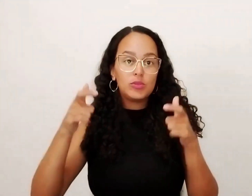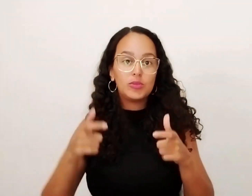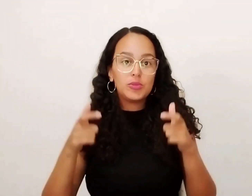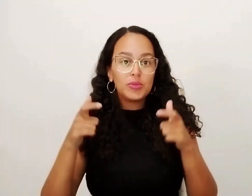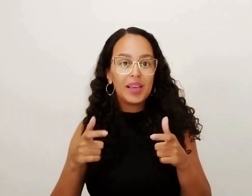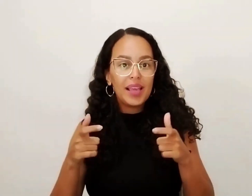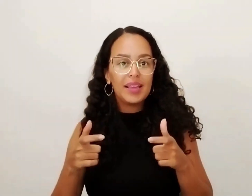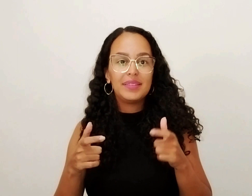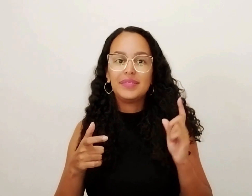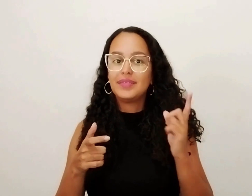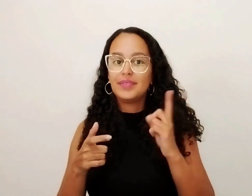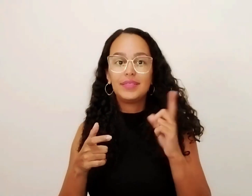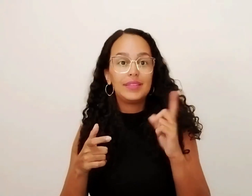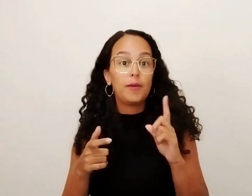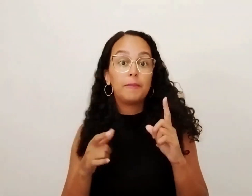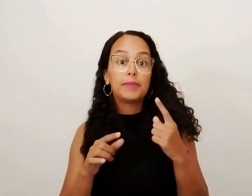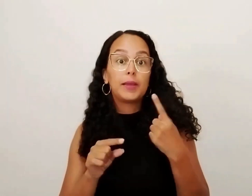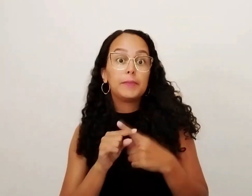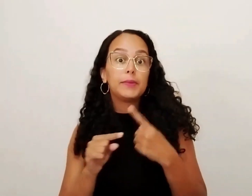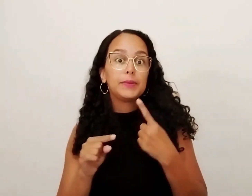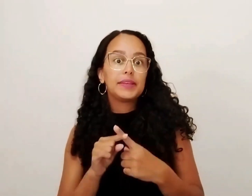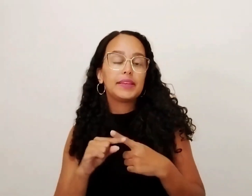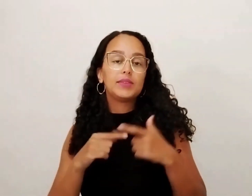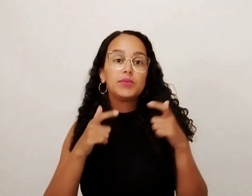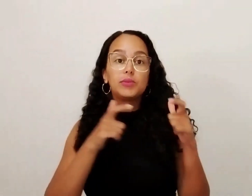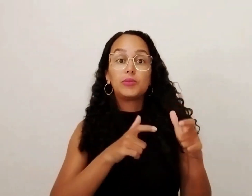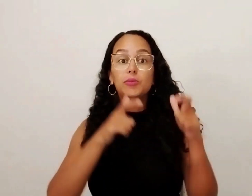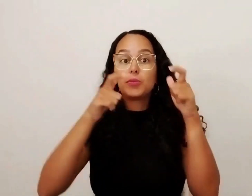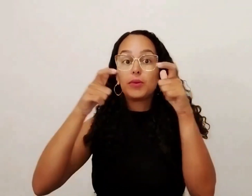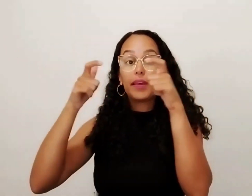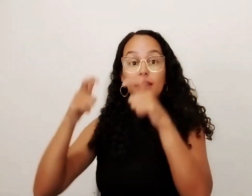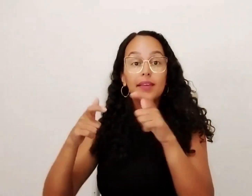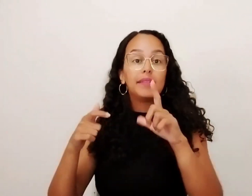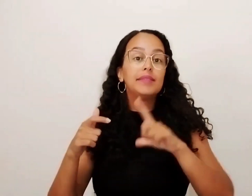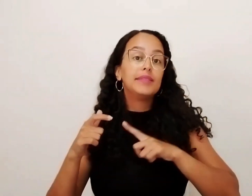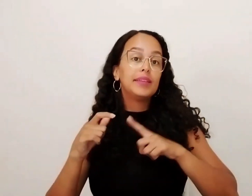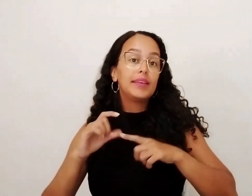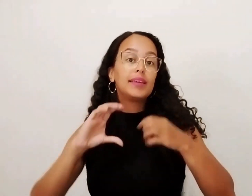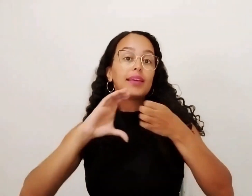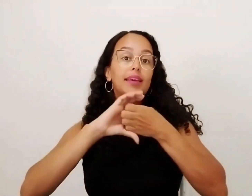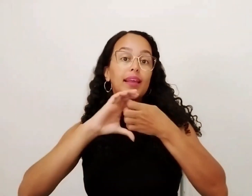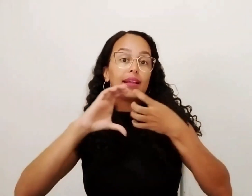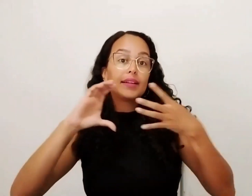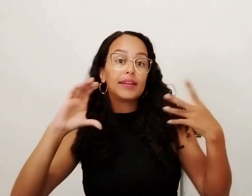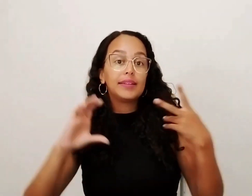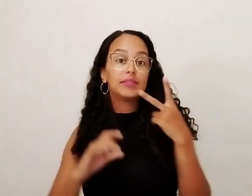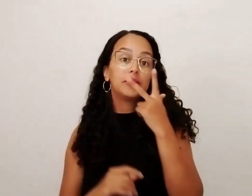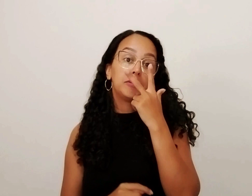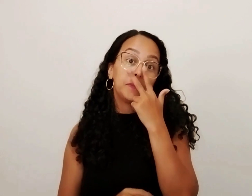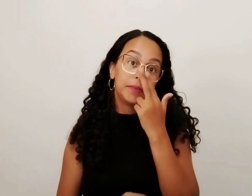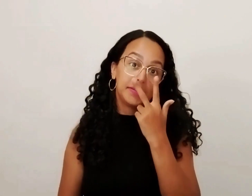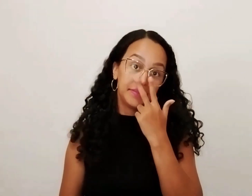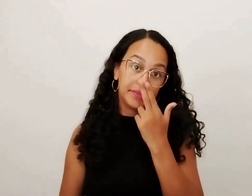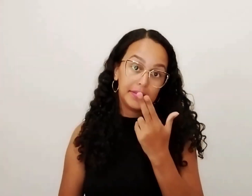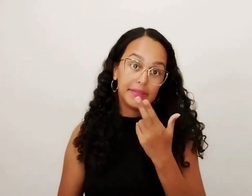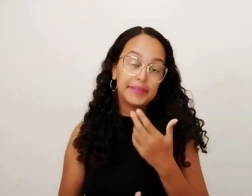O autor usa elementos nacionais para dar unidade a esses espaços.